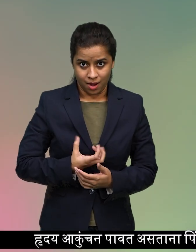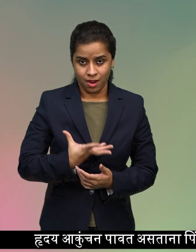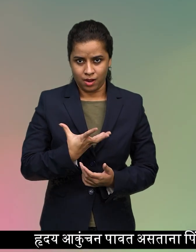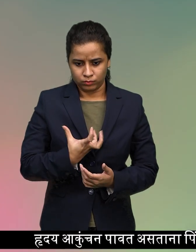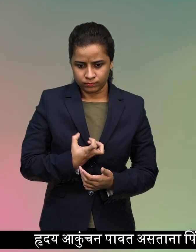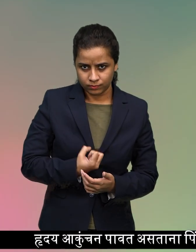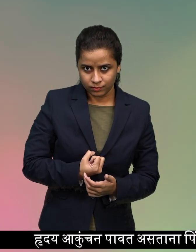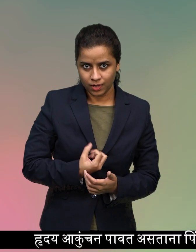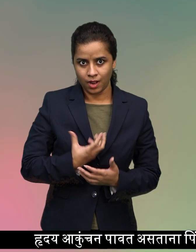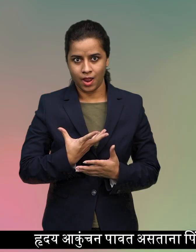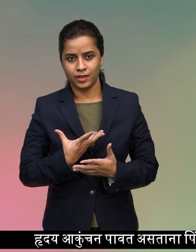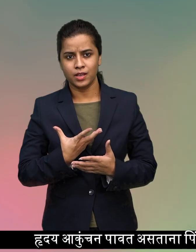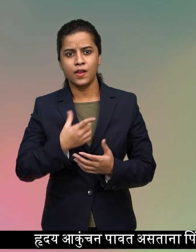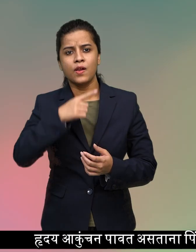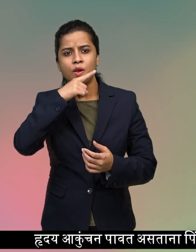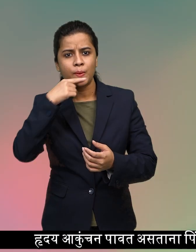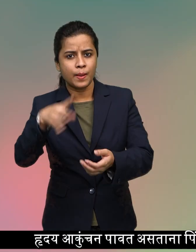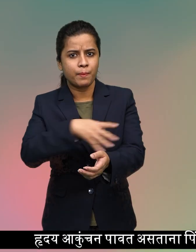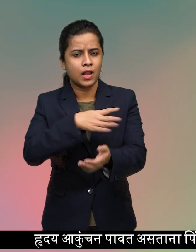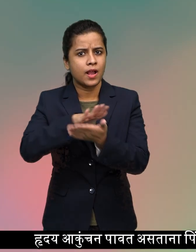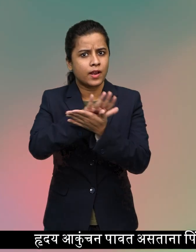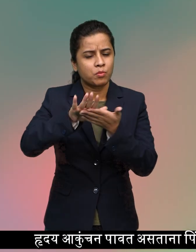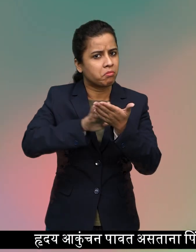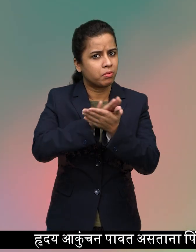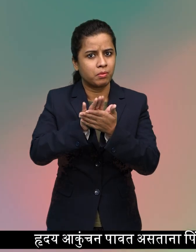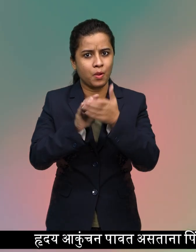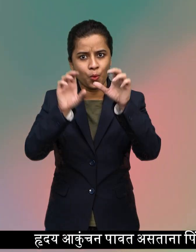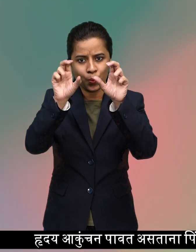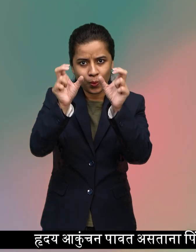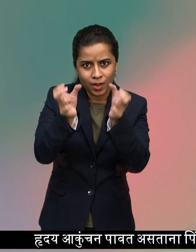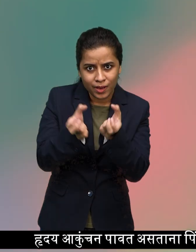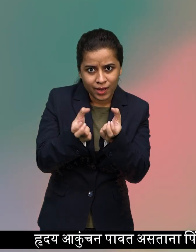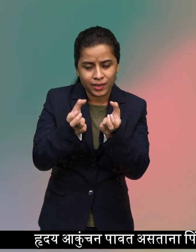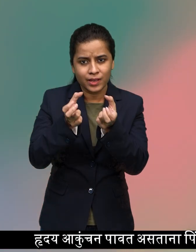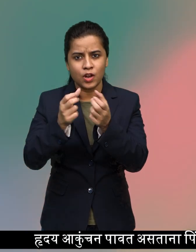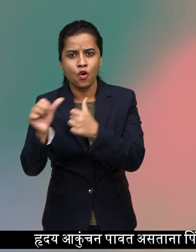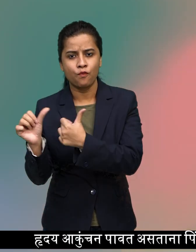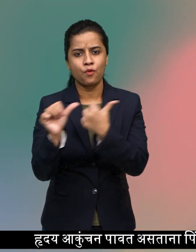हृदय आकुंचन पावत असताना पिंडकोशातील रक्त पुन्हा अलिंदात जाऊ शकत नाही.